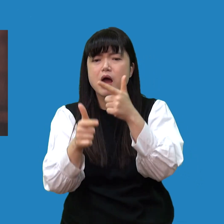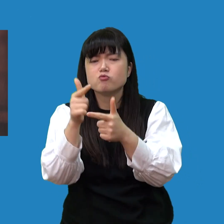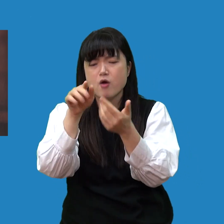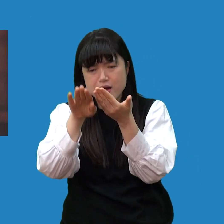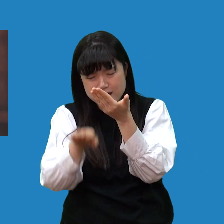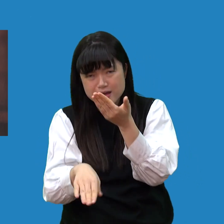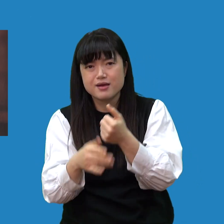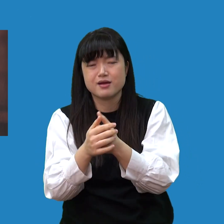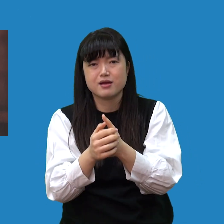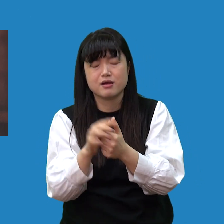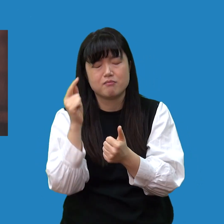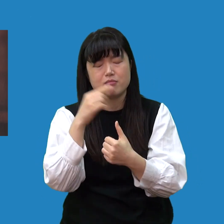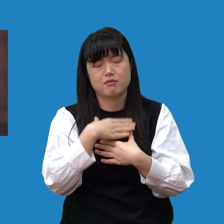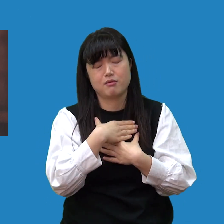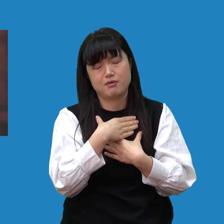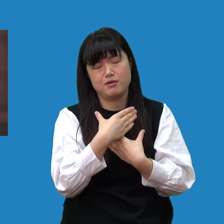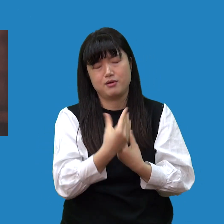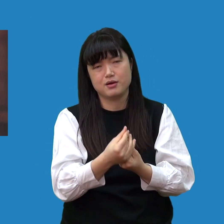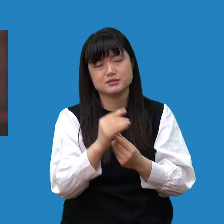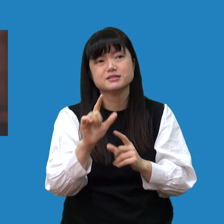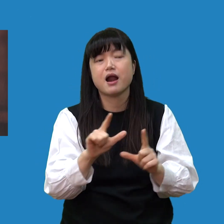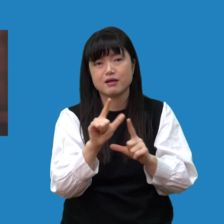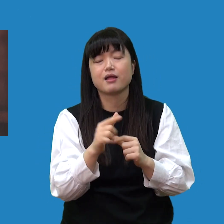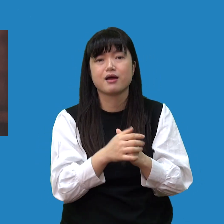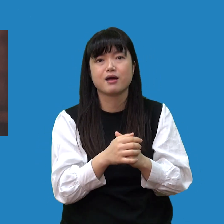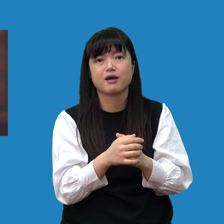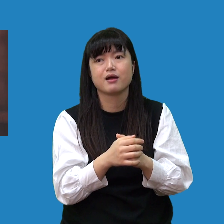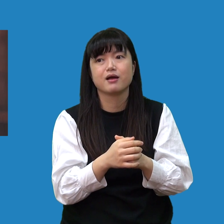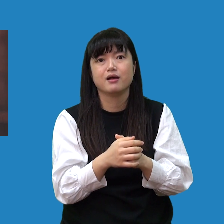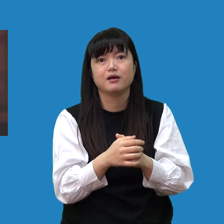아래에서 평안히 살았더라.